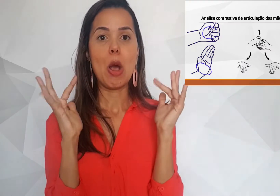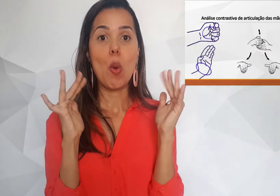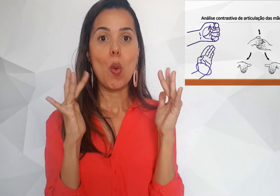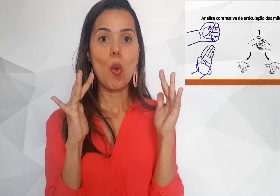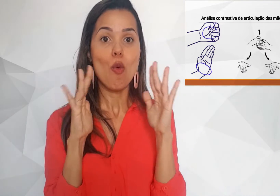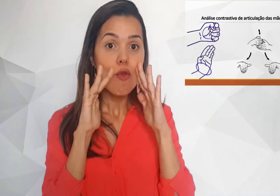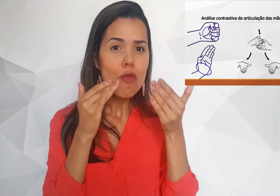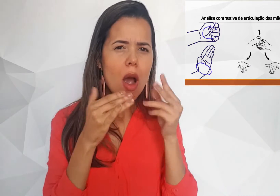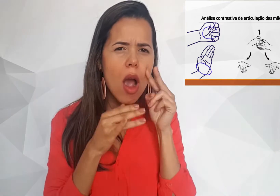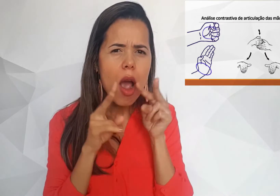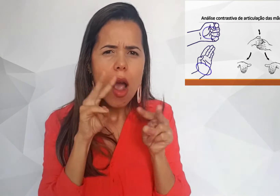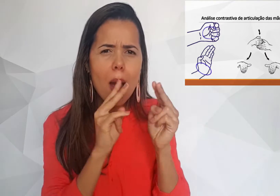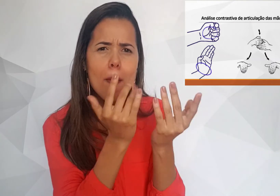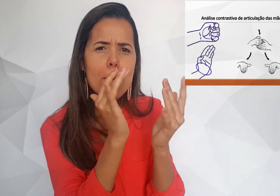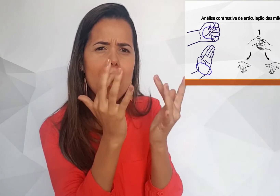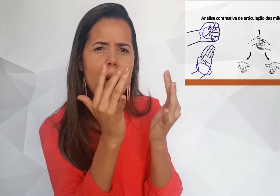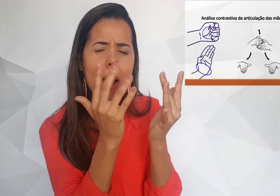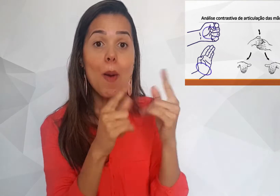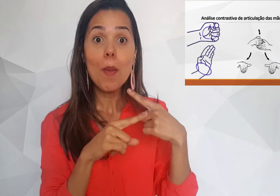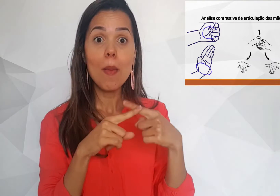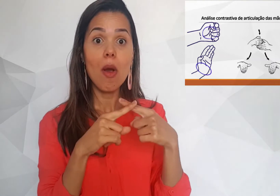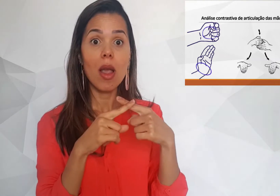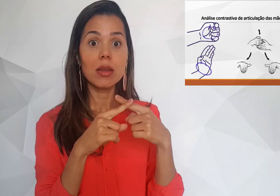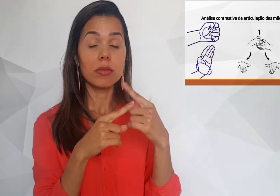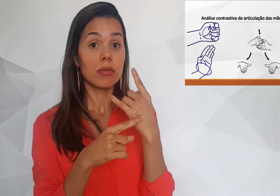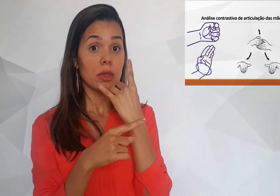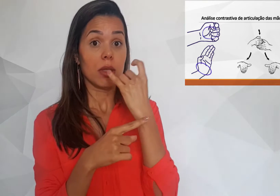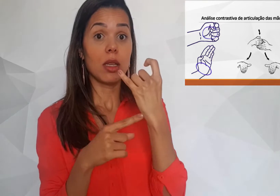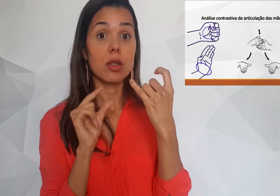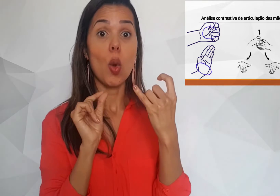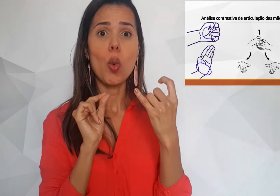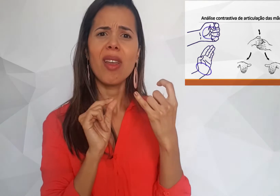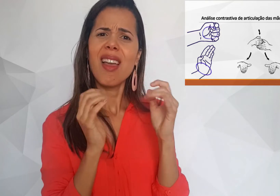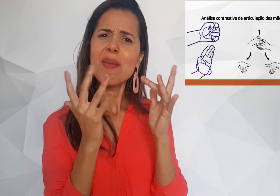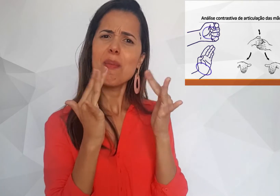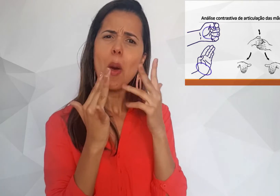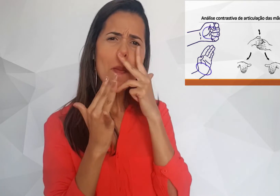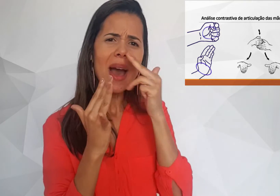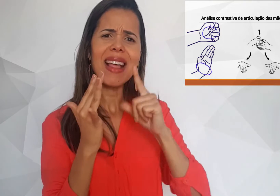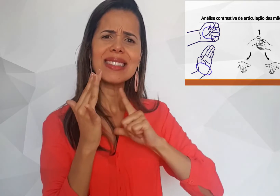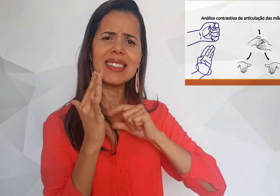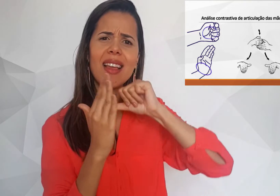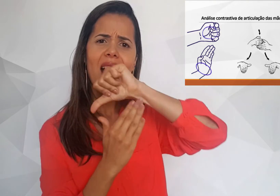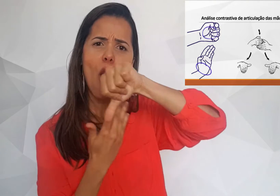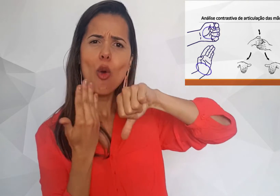observação das mãos. Porque o que chamou a atenção a princípio era que a mão alternava a sua